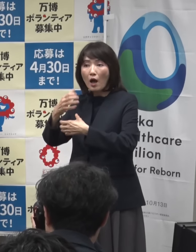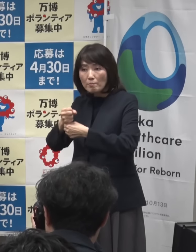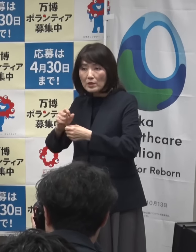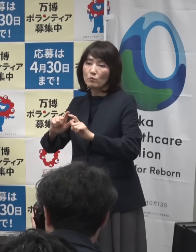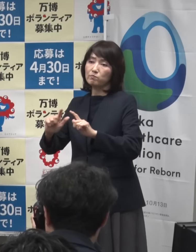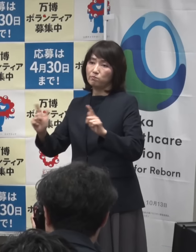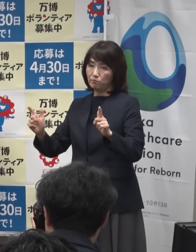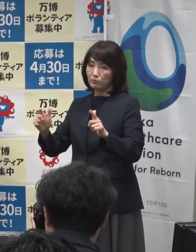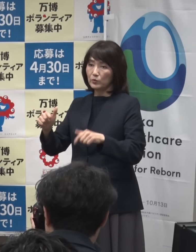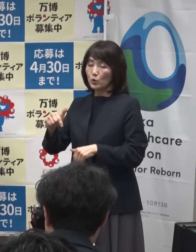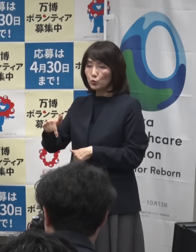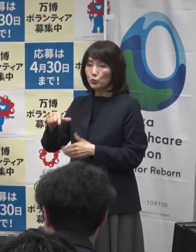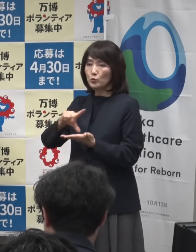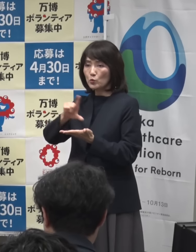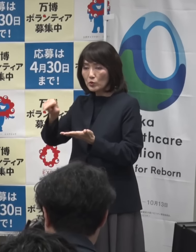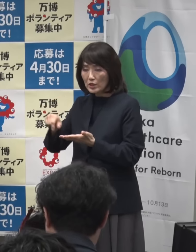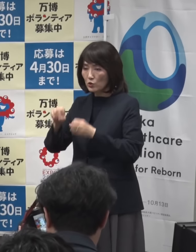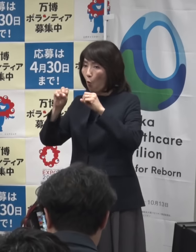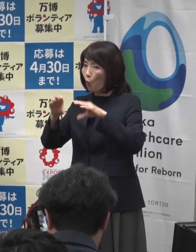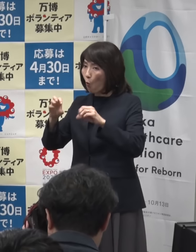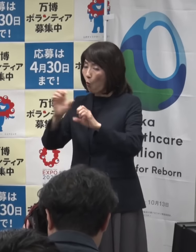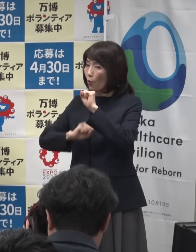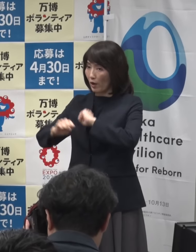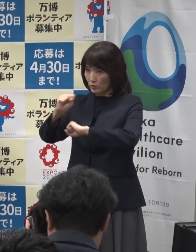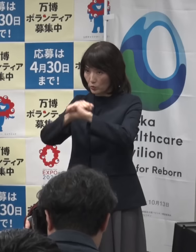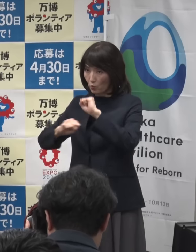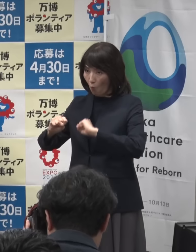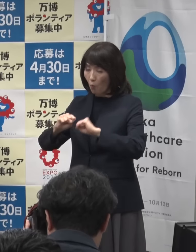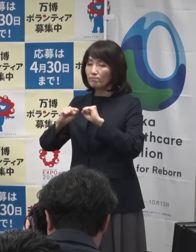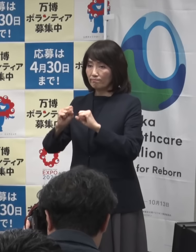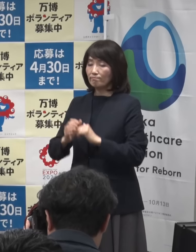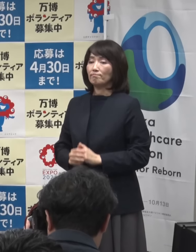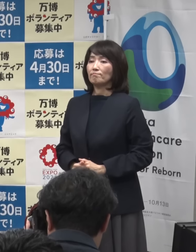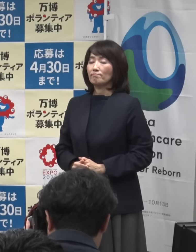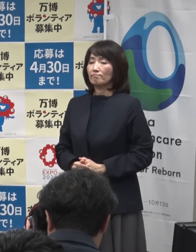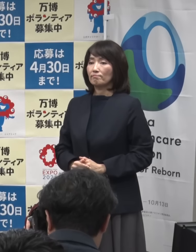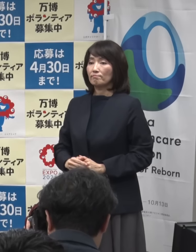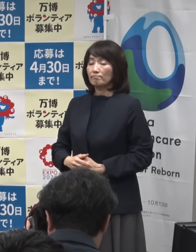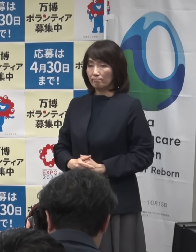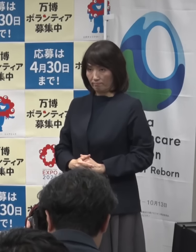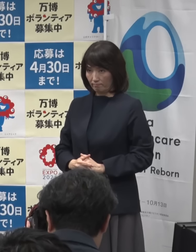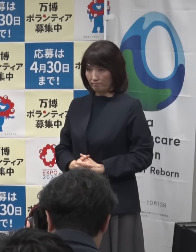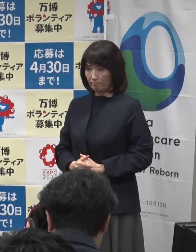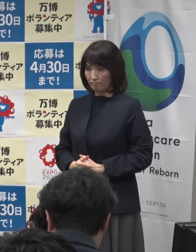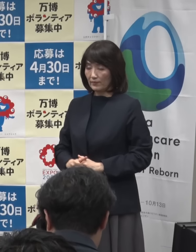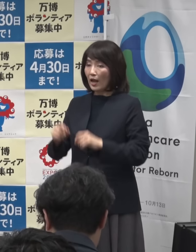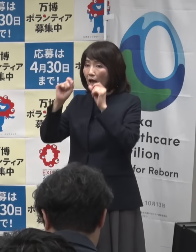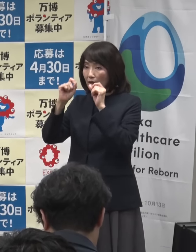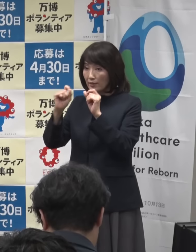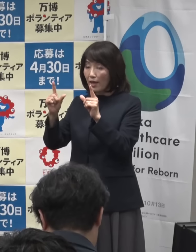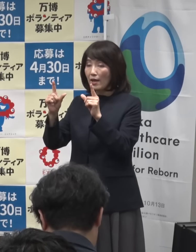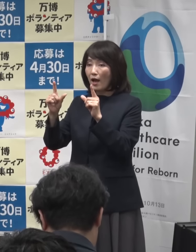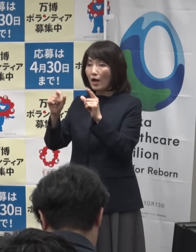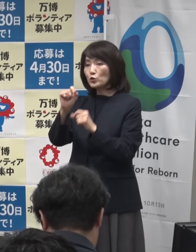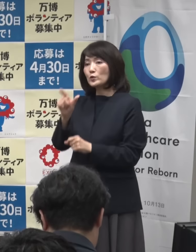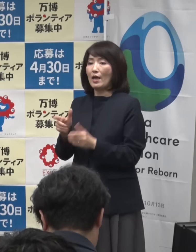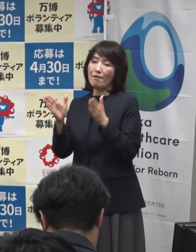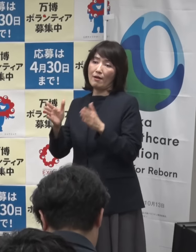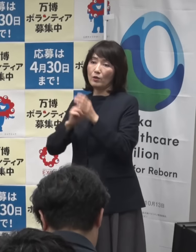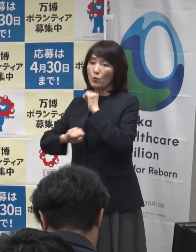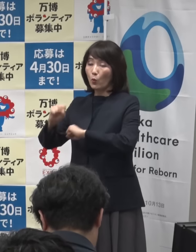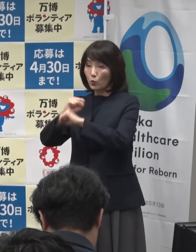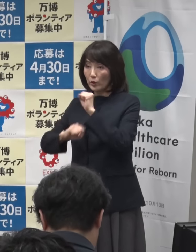区域全体での広報活動を展開をしていこうというふうに思っています。まず啓発月間における取り組みです